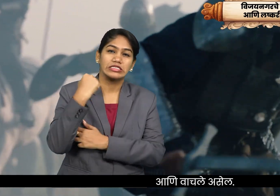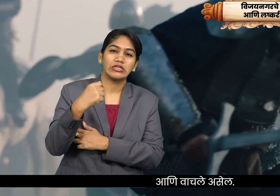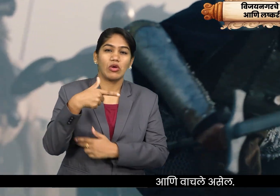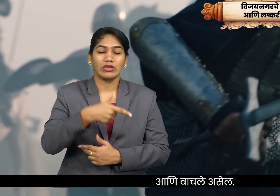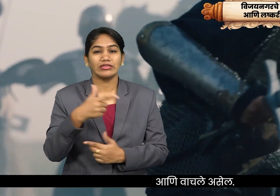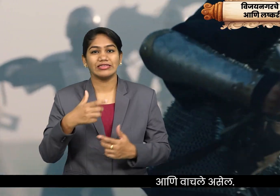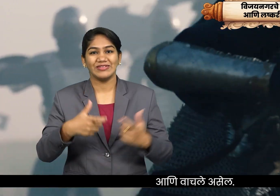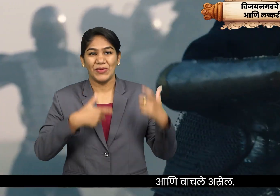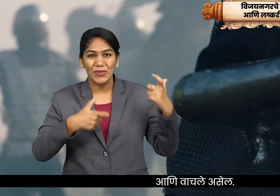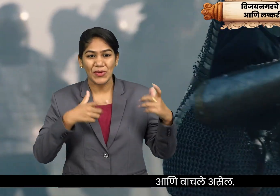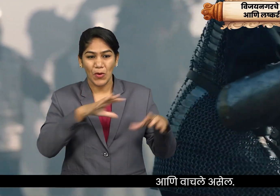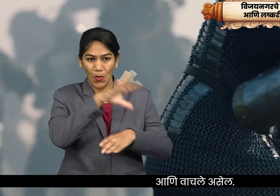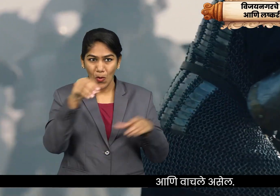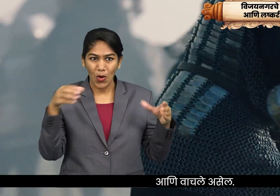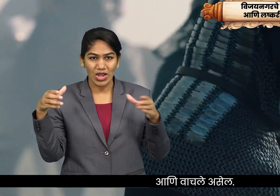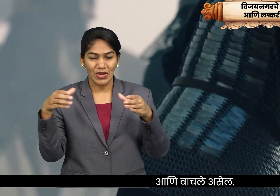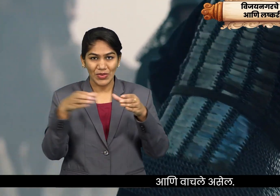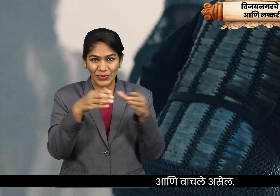वाचले असेल.